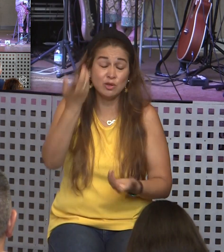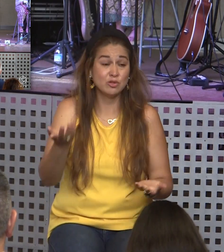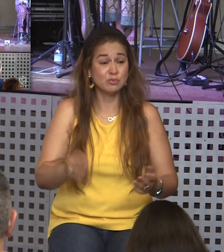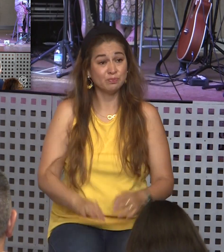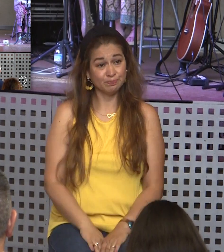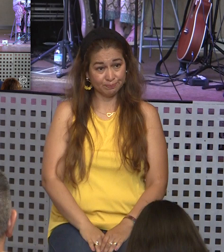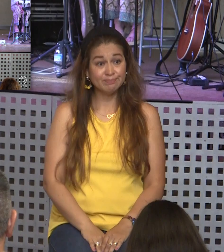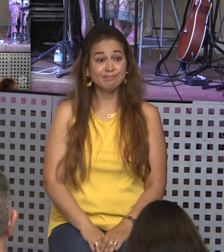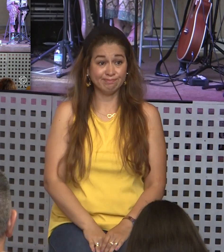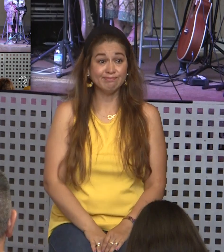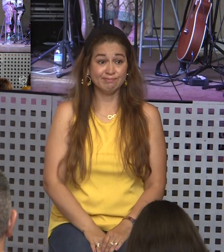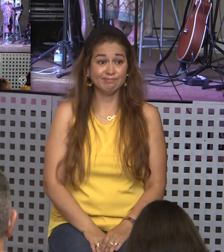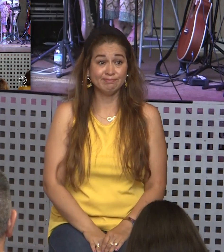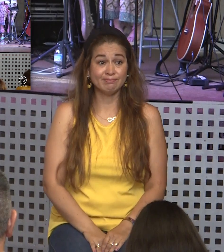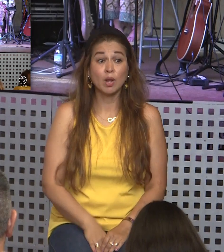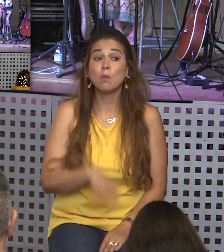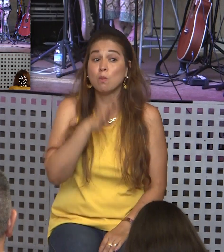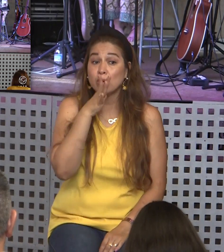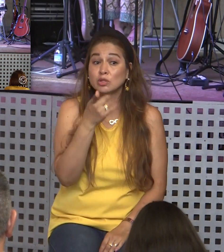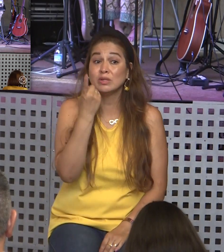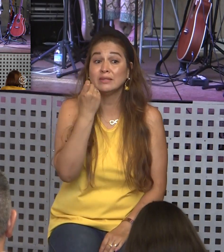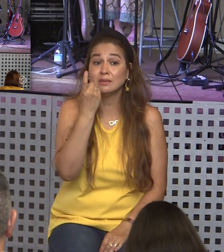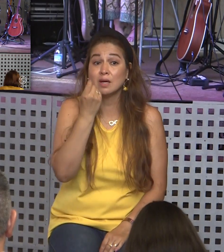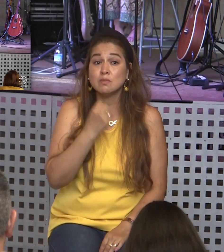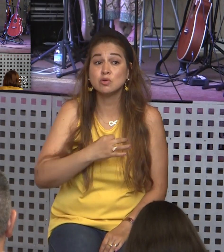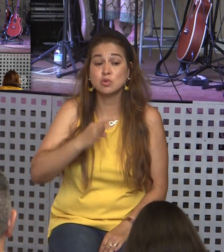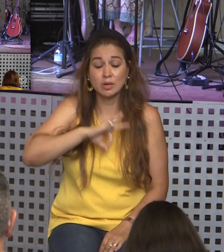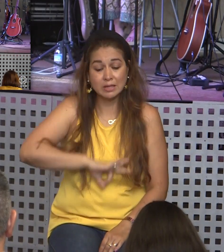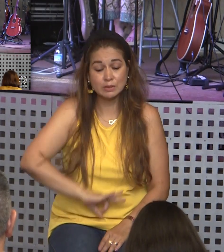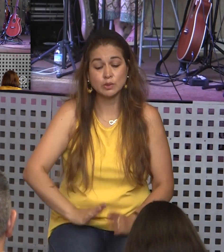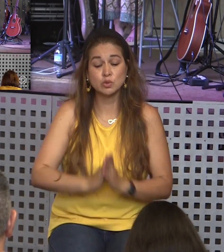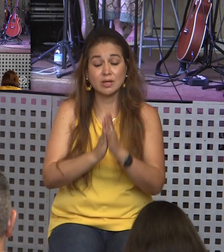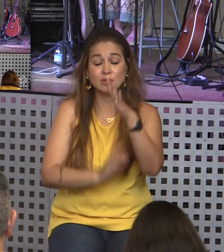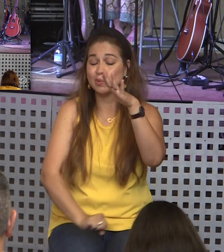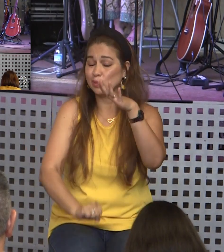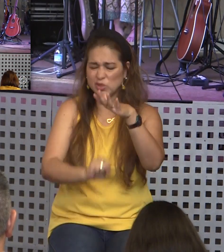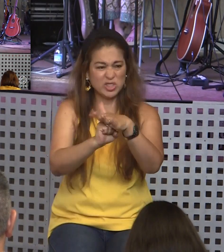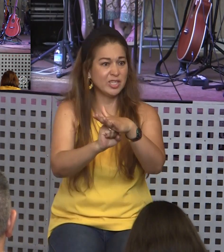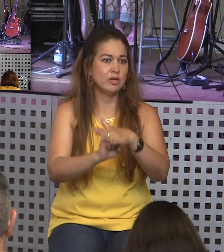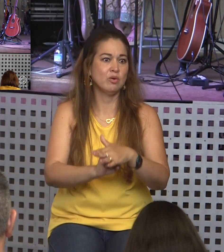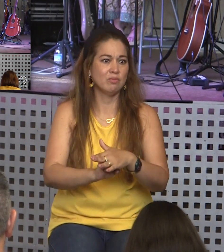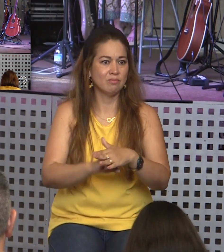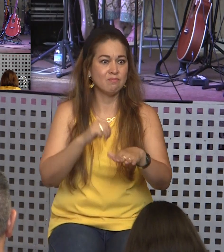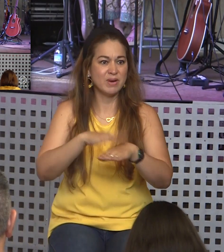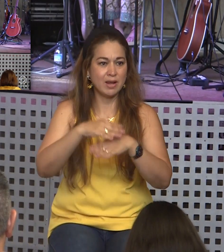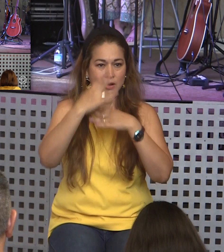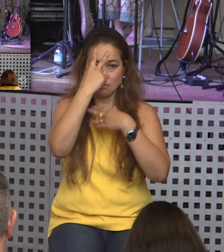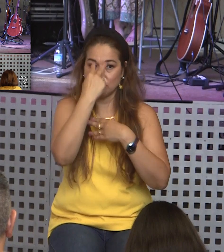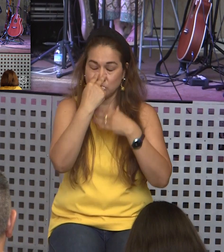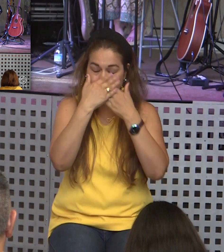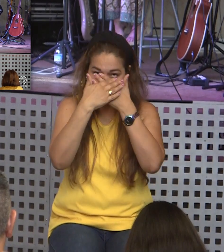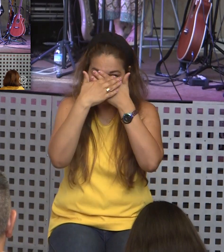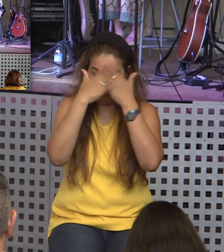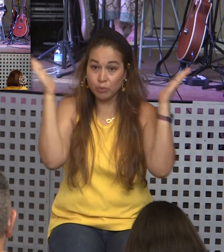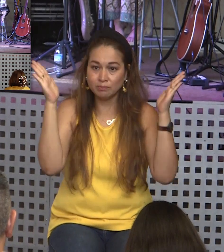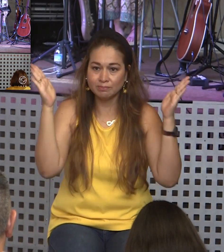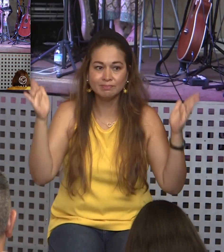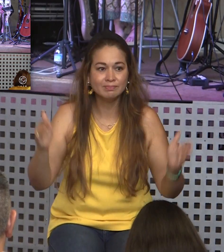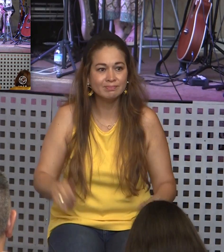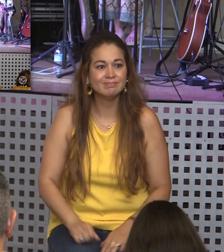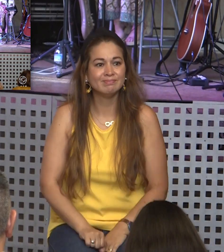Tú sabes que Dios continuamente tiene buenas noticias. Eso se llama